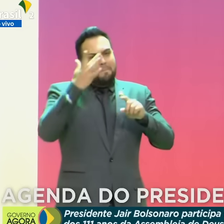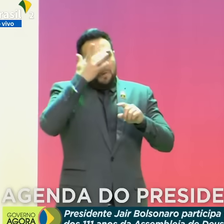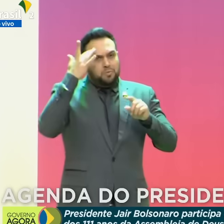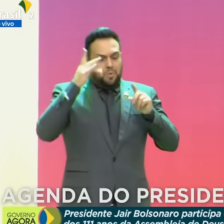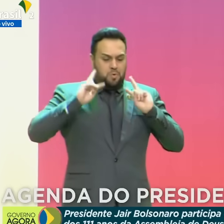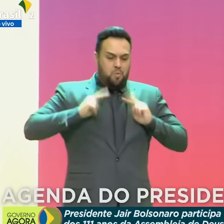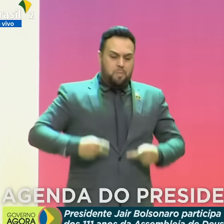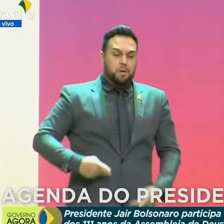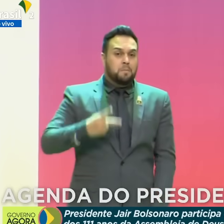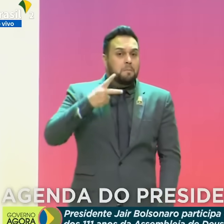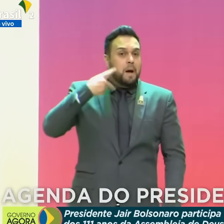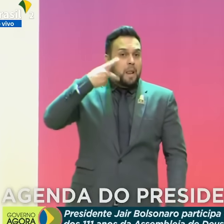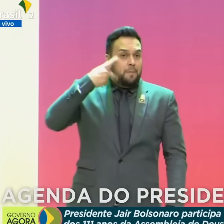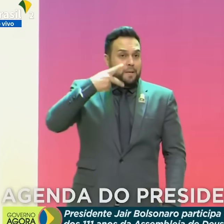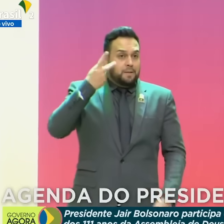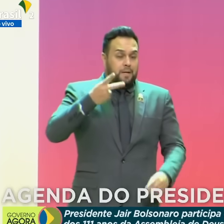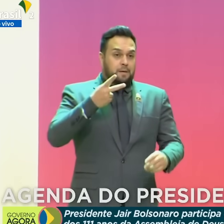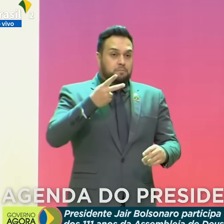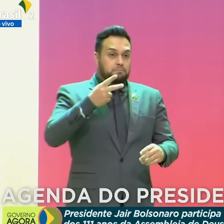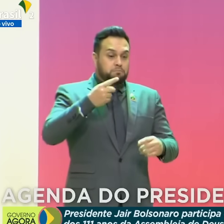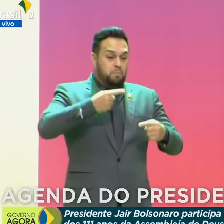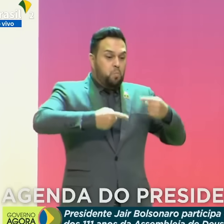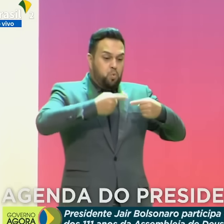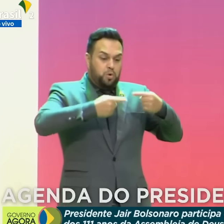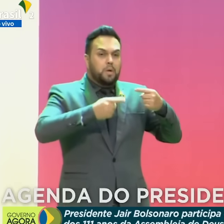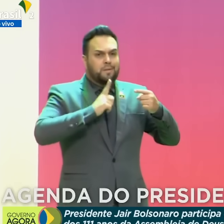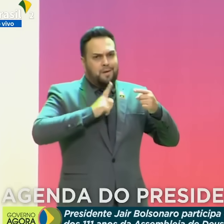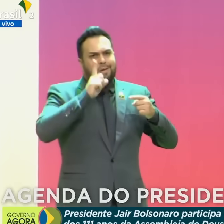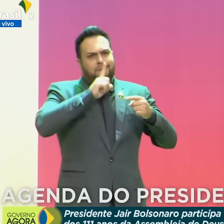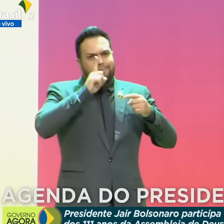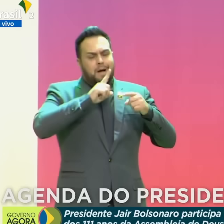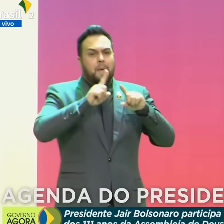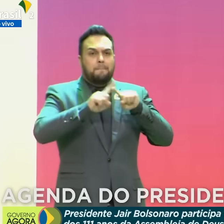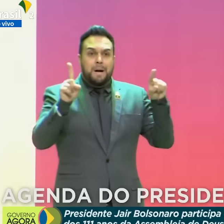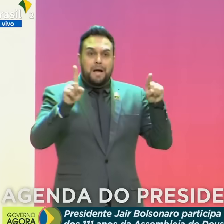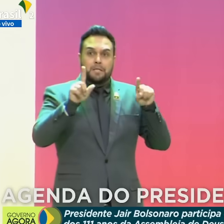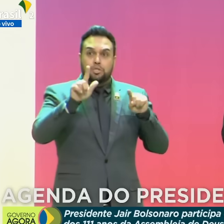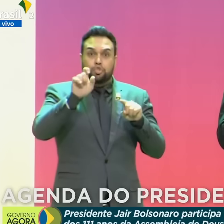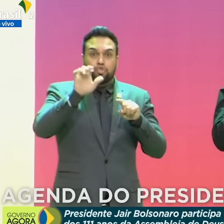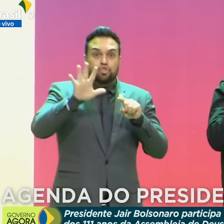os parlamentares podem ter as suas falhas, mas no somatório,